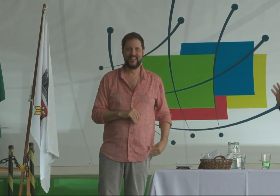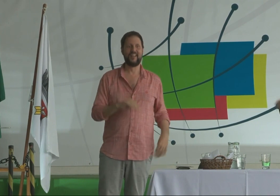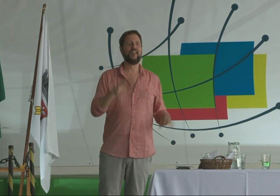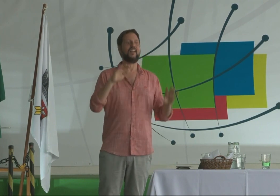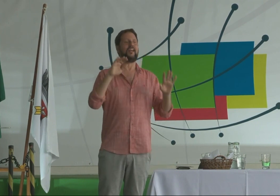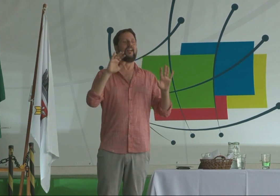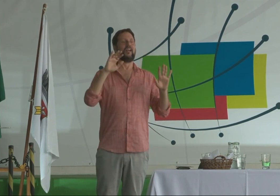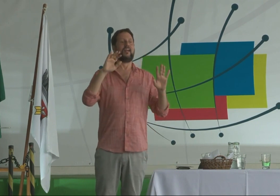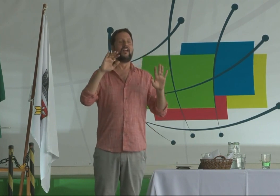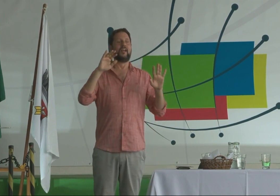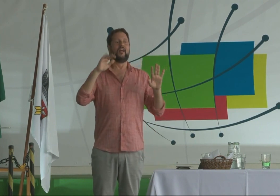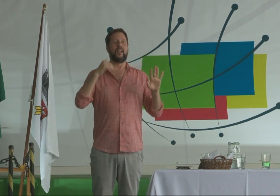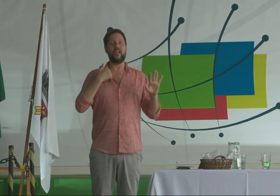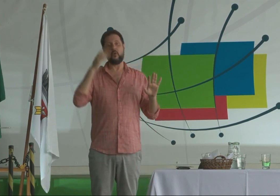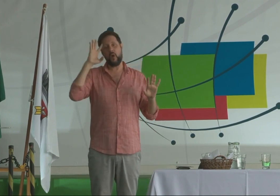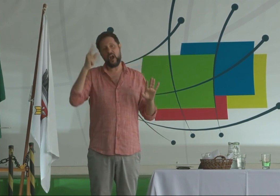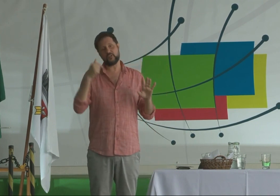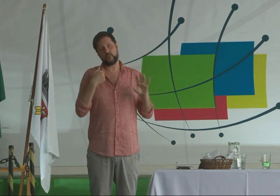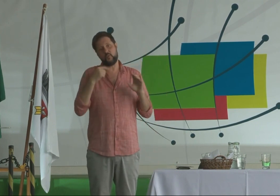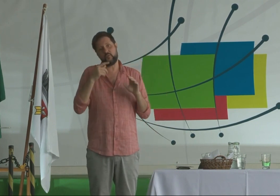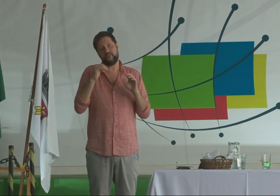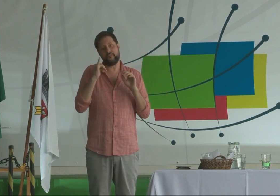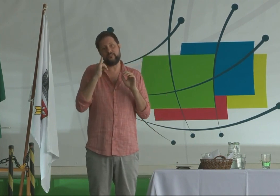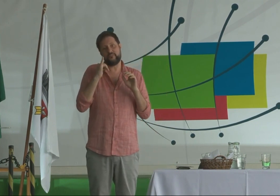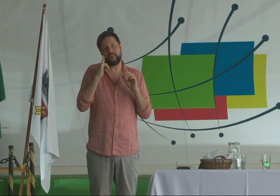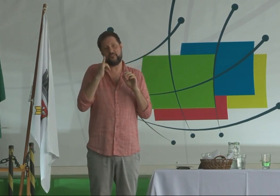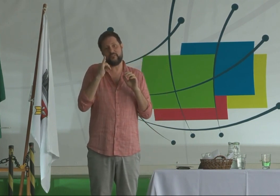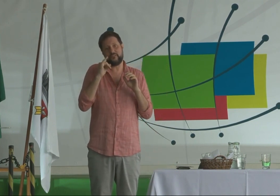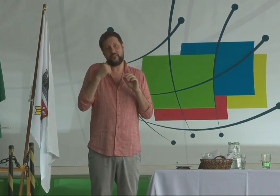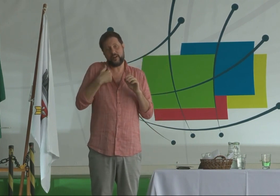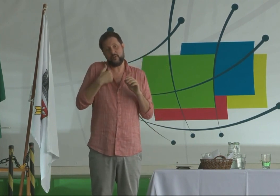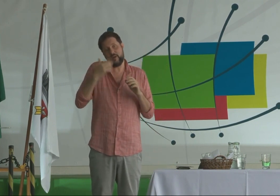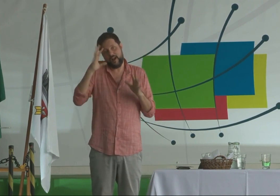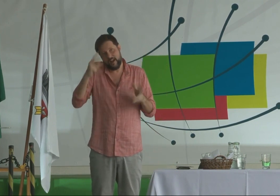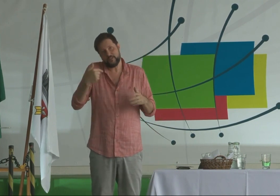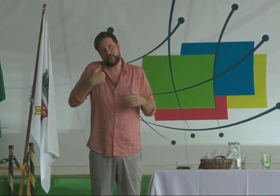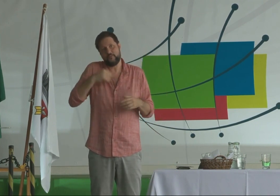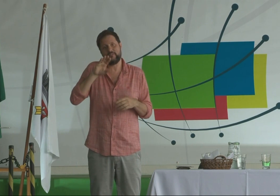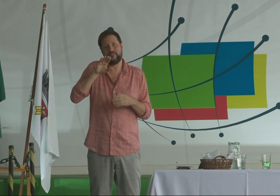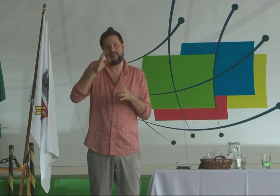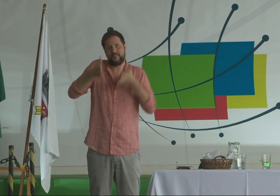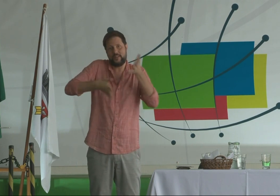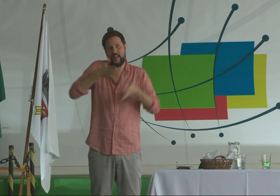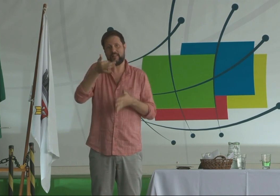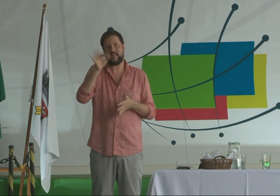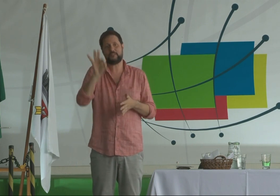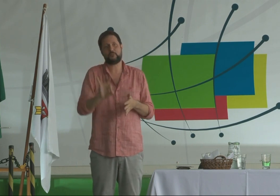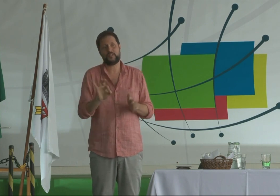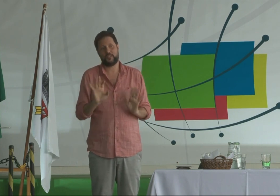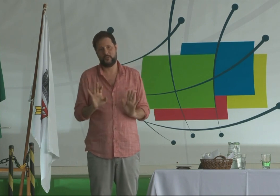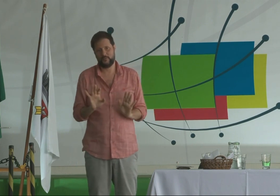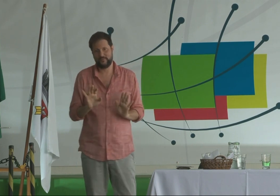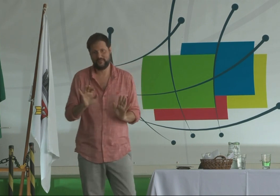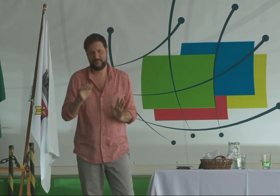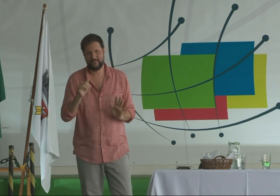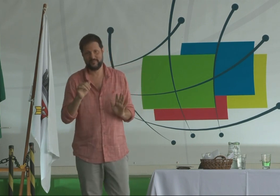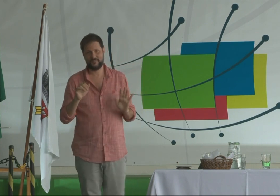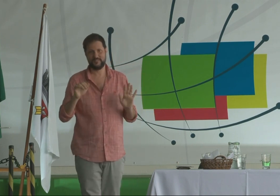só fiz uma apanhada geral sobre o eu tinha que falar. Eu acho ainda que... Acho que eu fiz uns